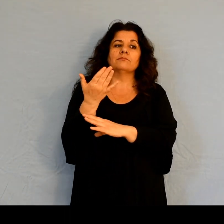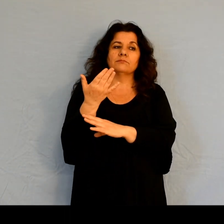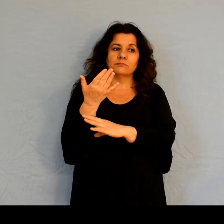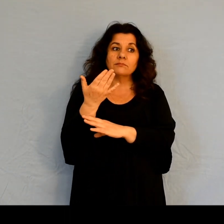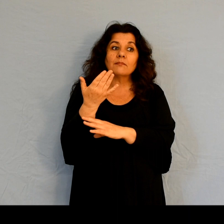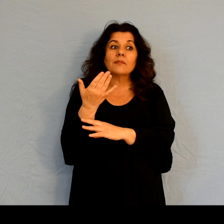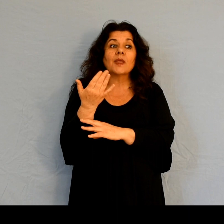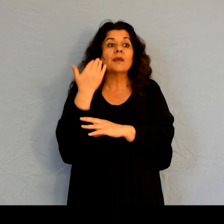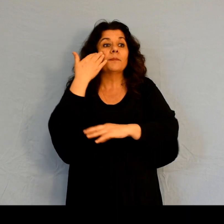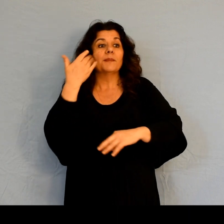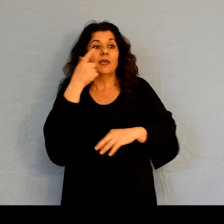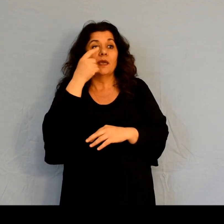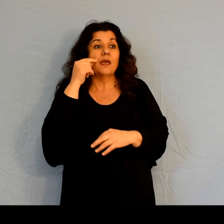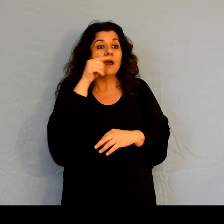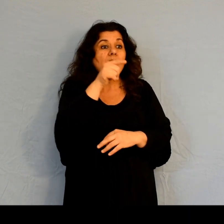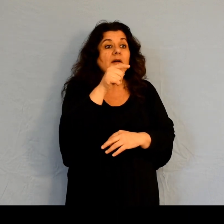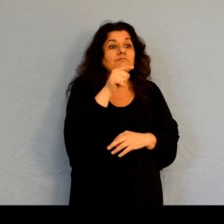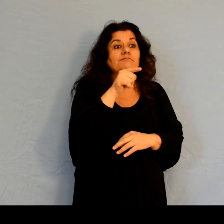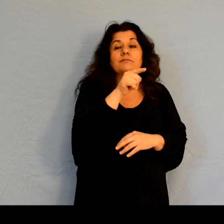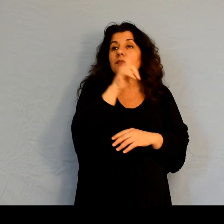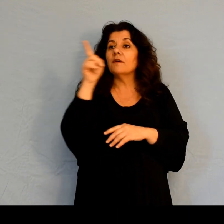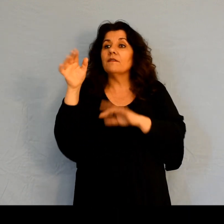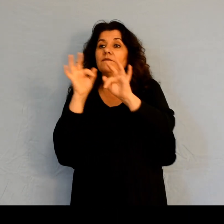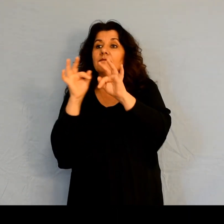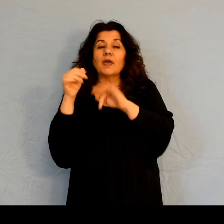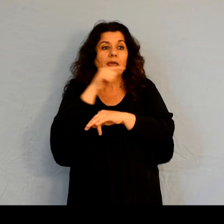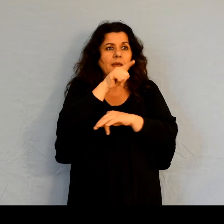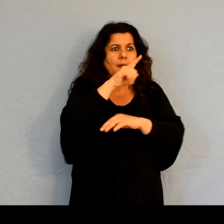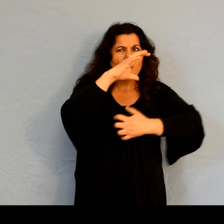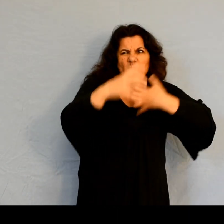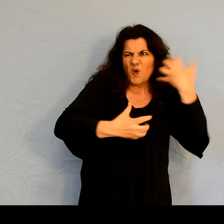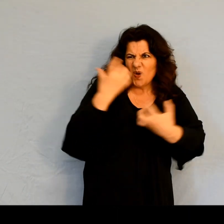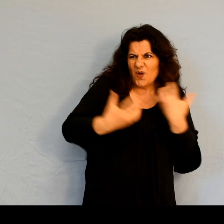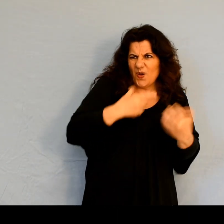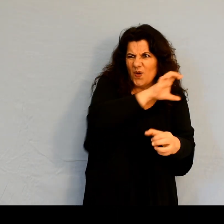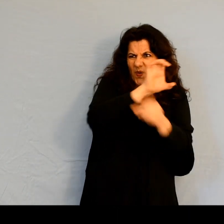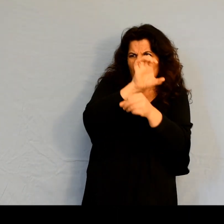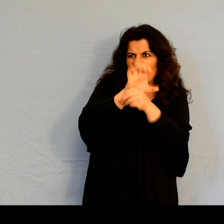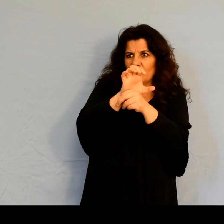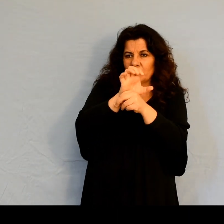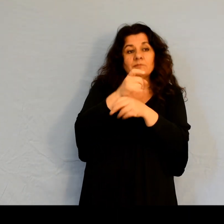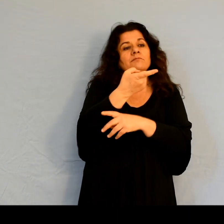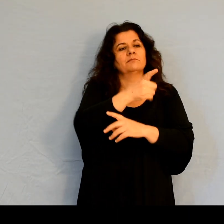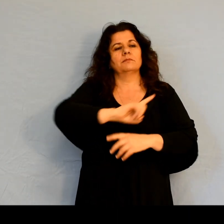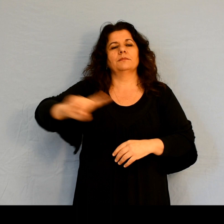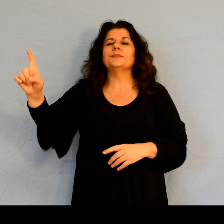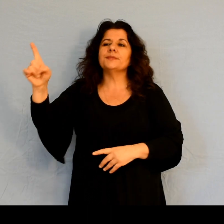tout homme qui se met en colère contre son frère devra passer en jugement.